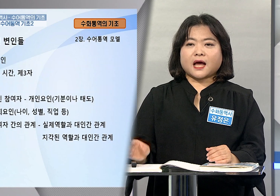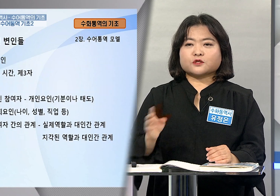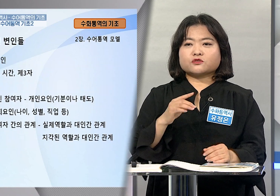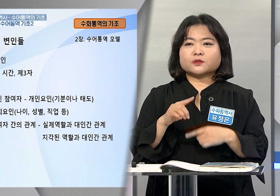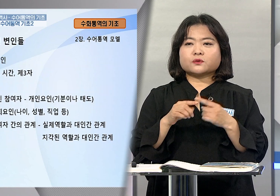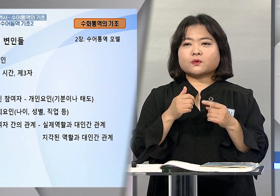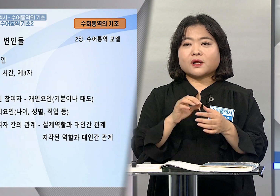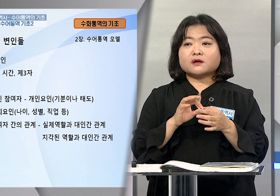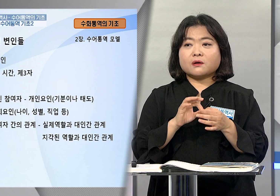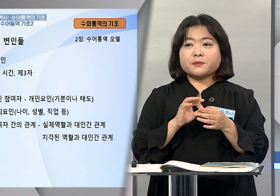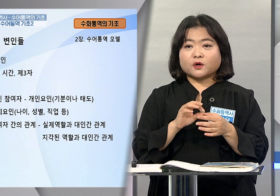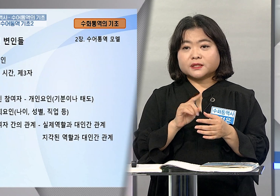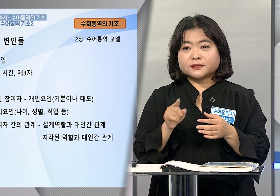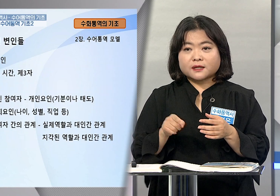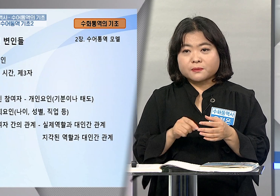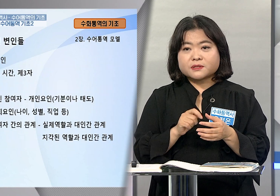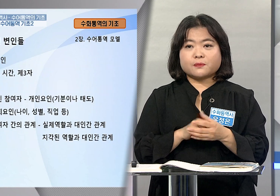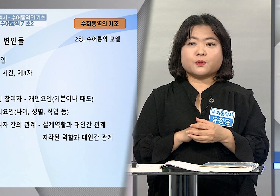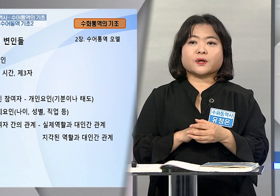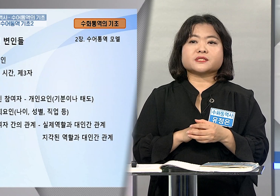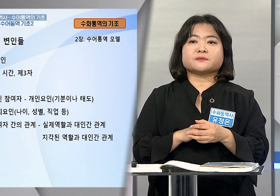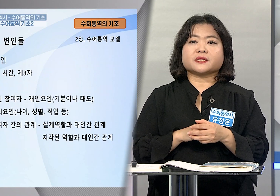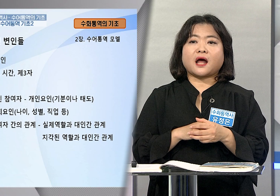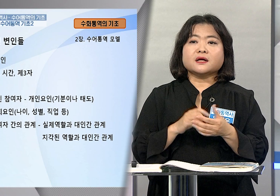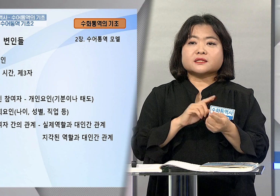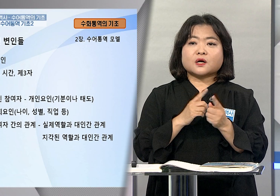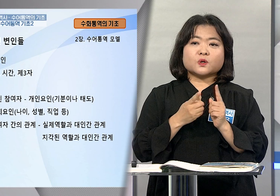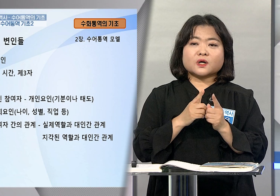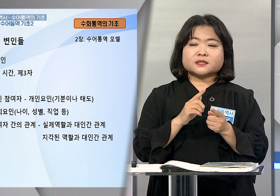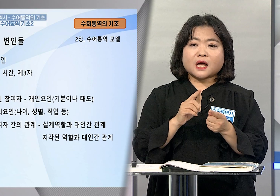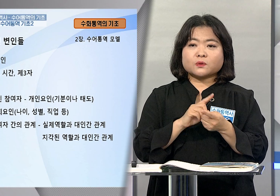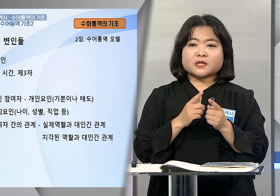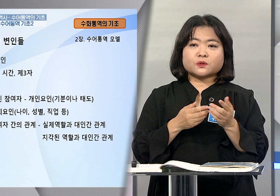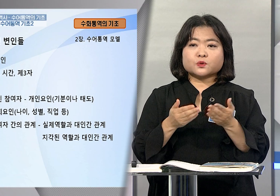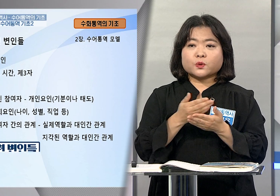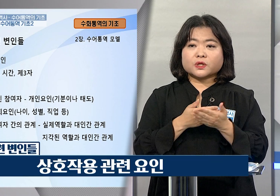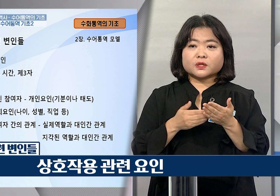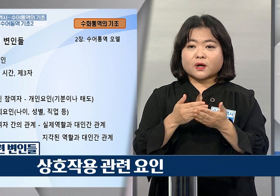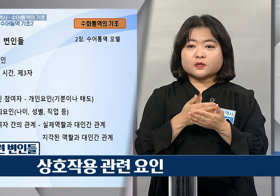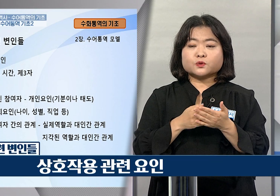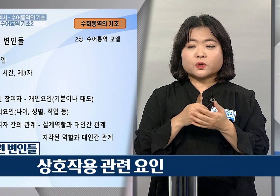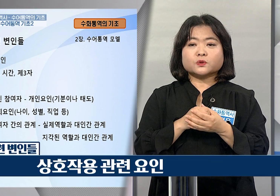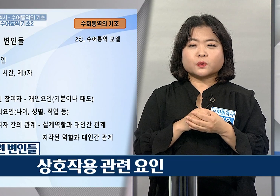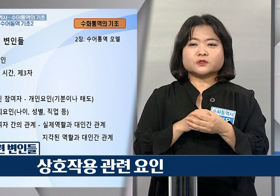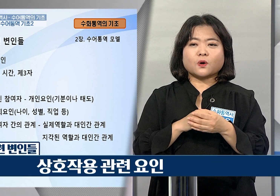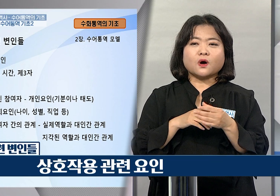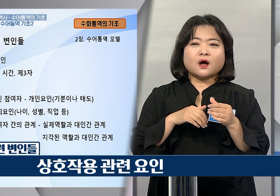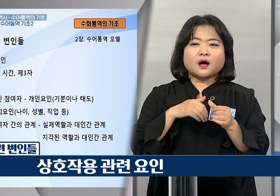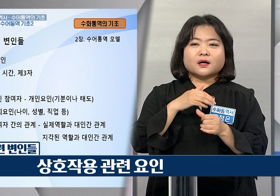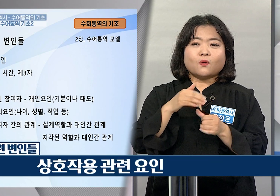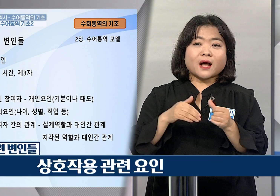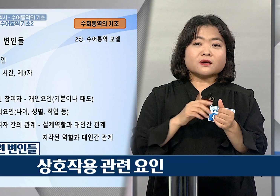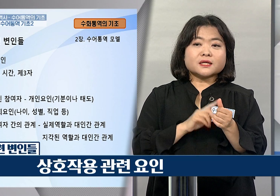자, 수화통역 관련 변인들을 한번 살펴보겠습니다. 상호작용 요인 관련 요인으로는요. 환경이